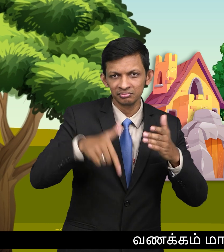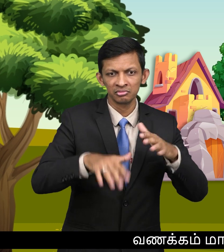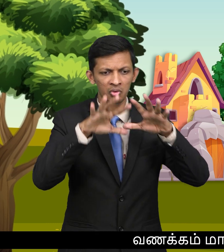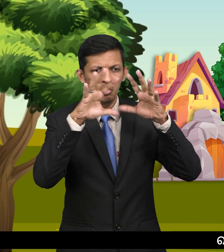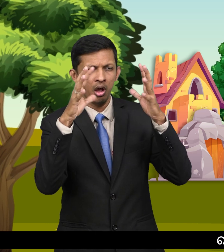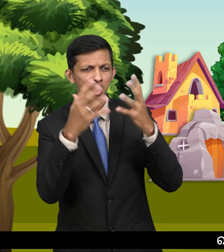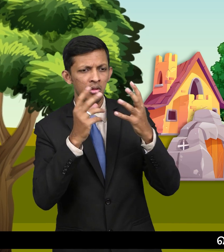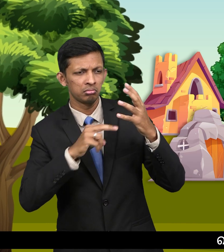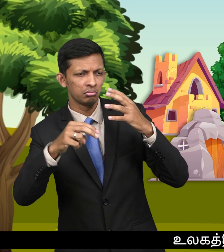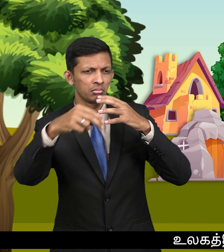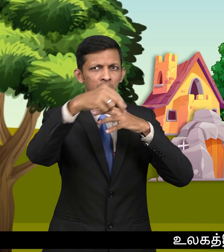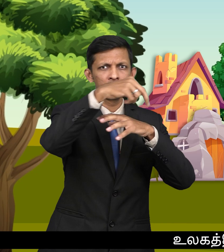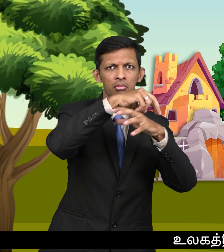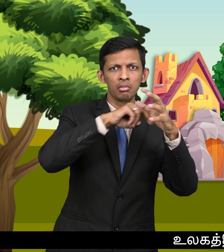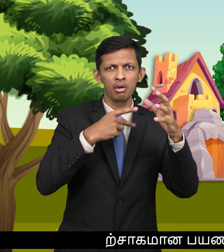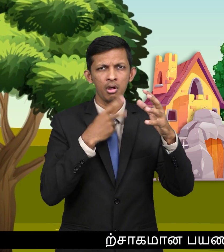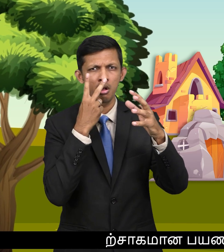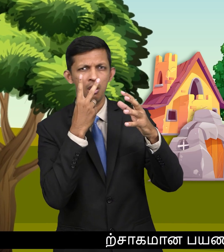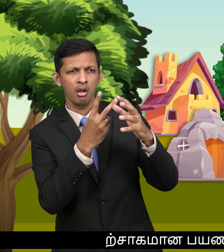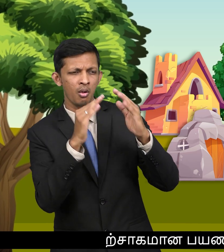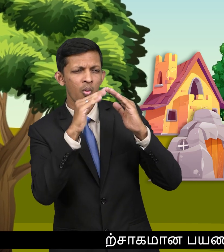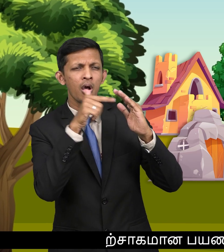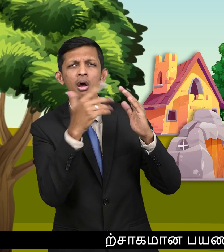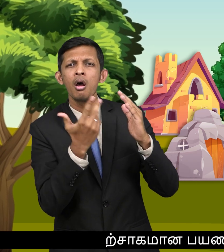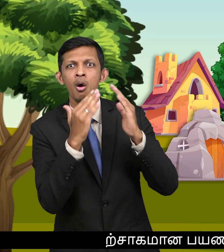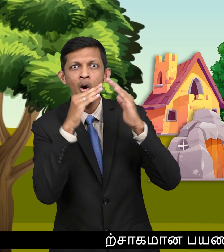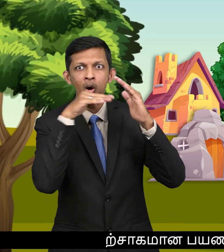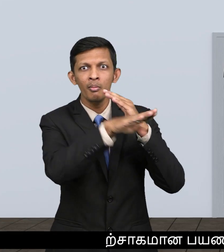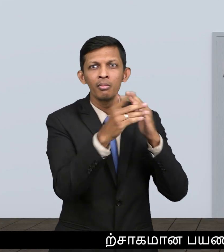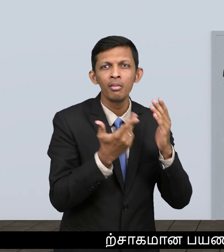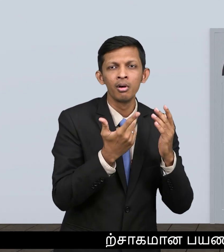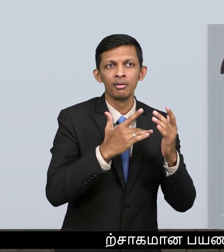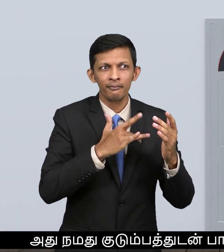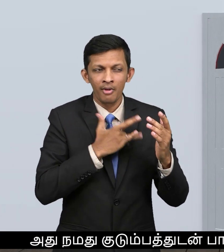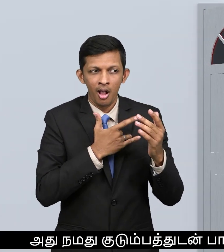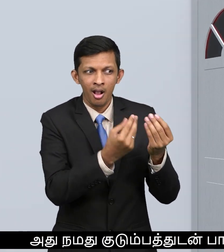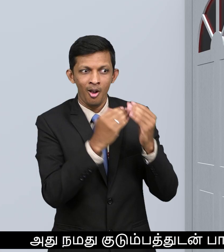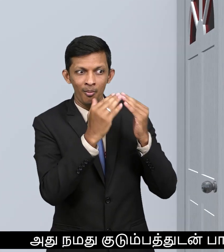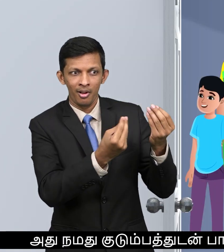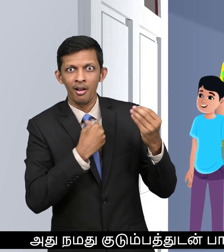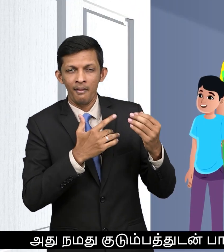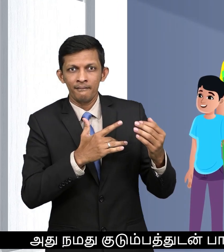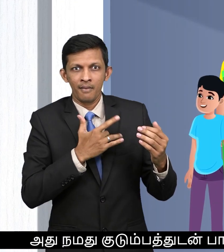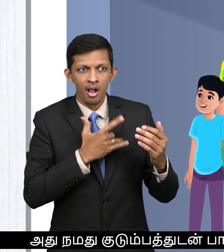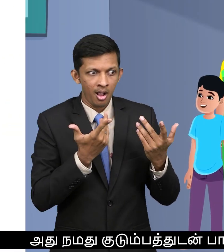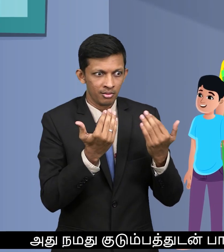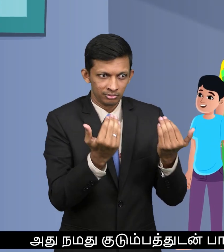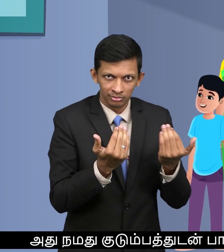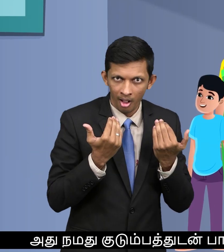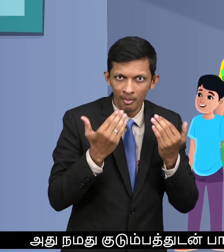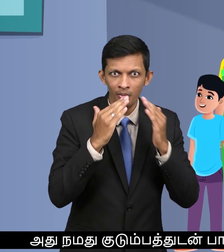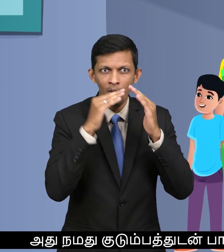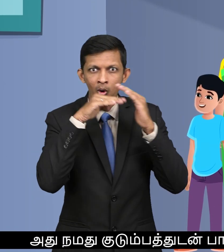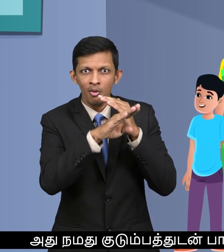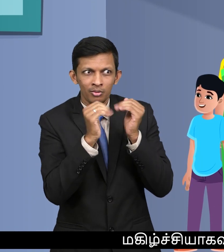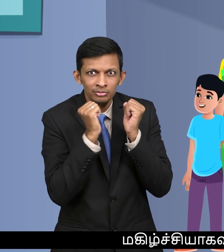செல்வங்களே, வீடுகளின் உலகத்திற்குள் நமது உற்சாகமான பயணத்தை தொடங்குவோம். அது நமது குடும்பத்துடன்